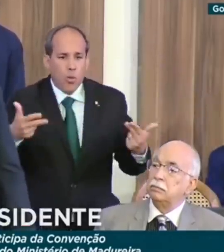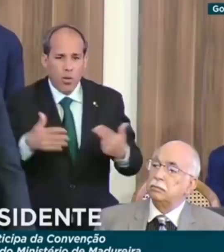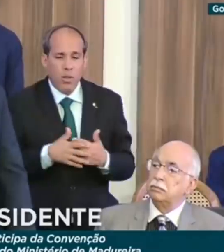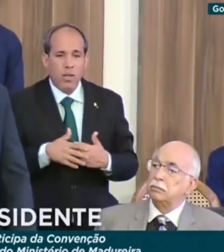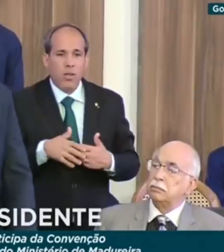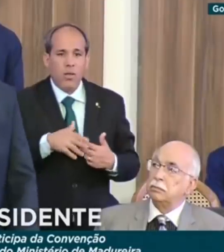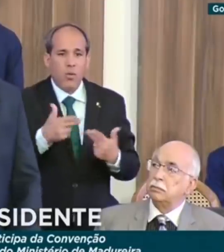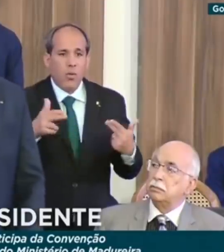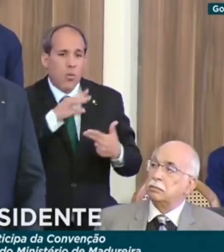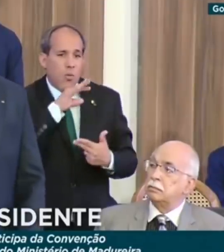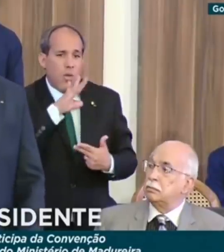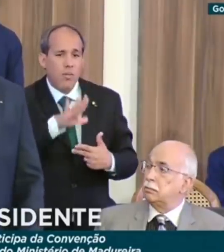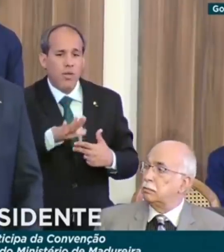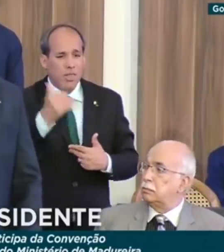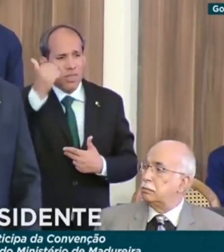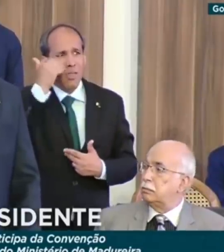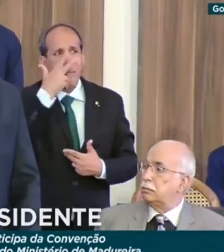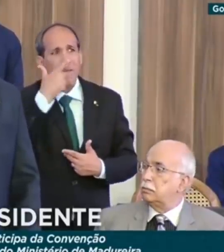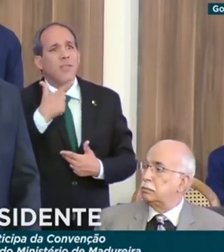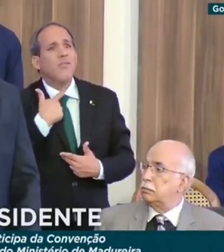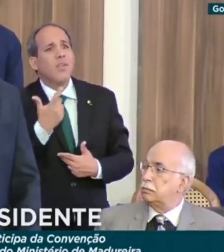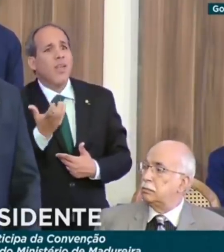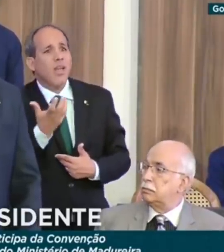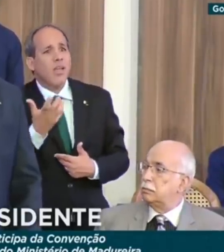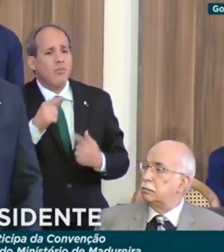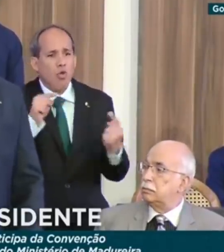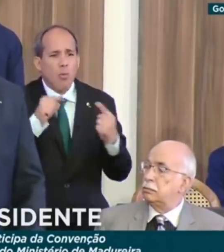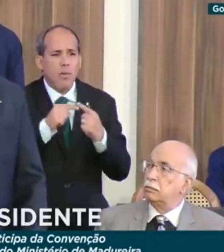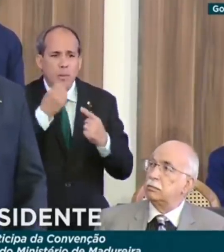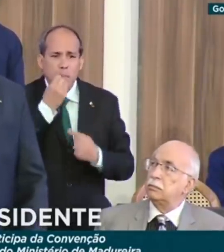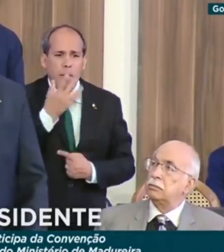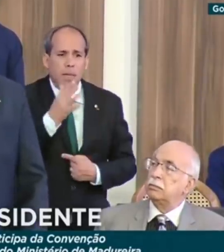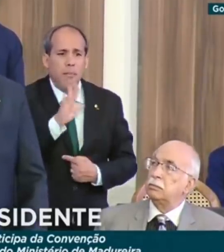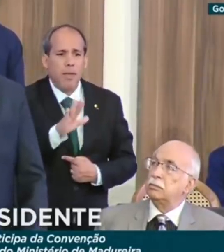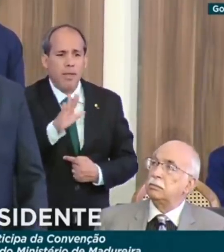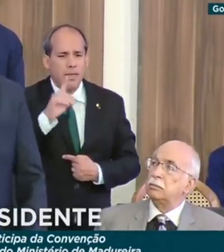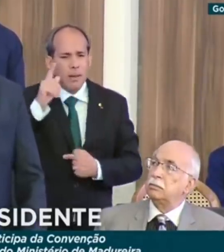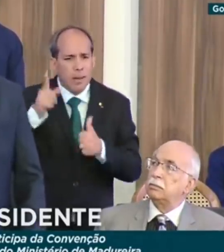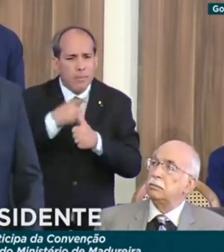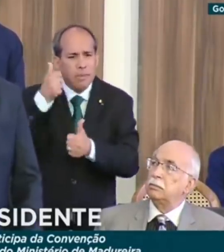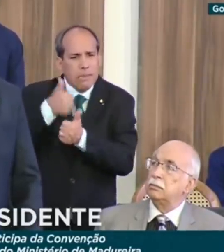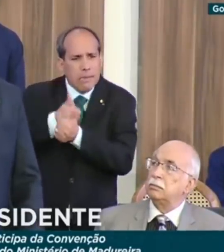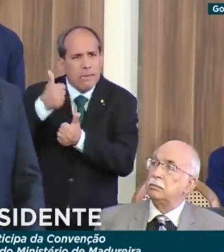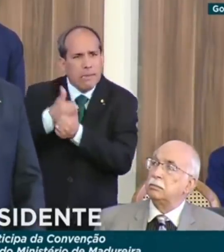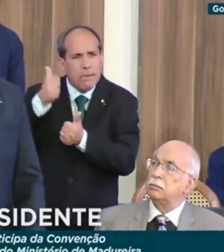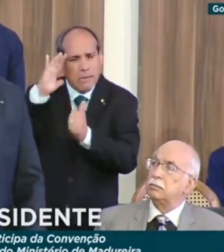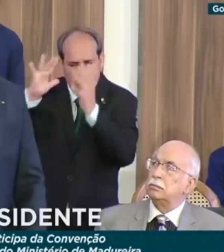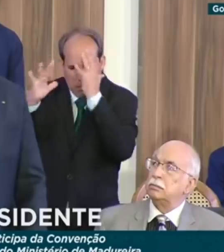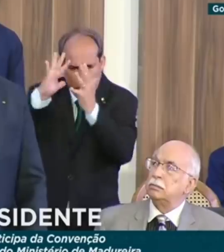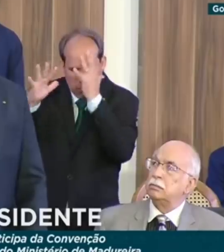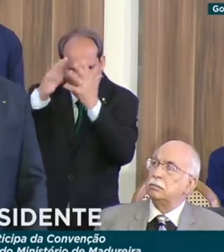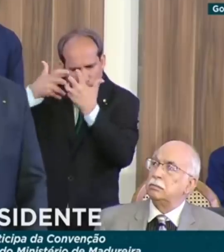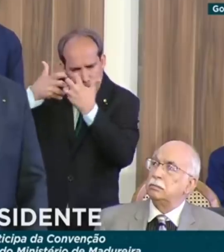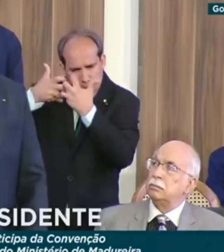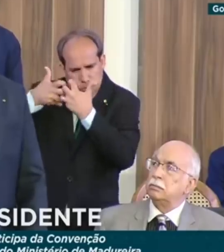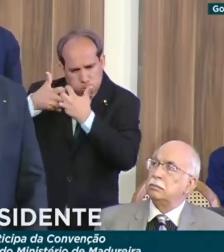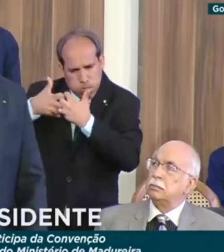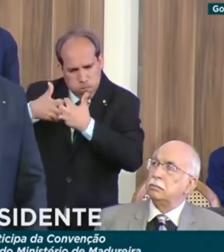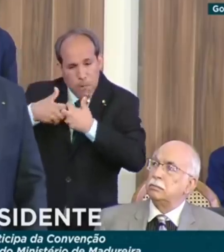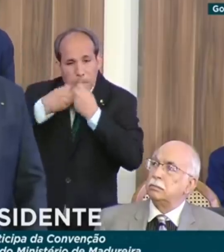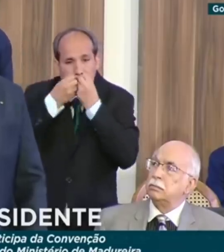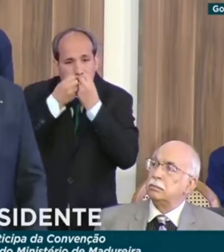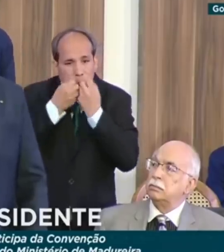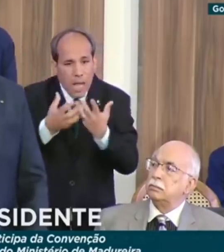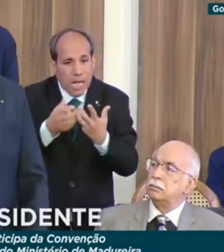intencionado, se não tiver muito bem pensado o que eu vou assinar, todos nós sofremos